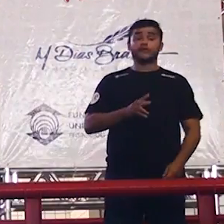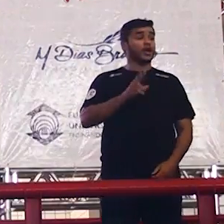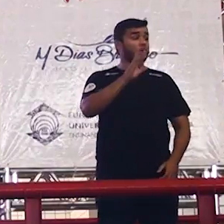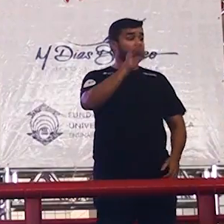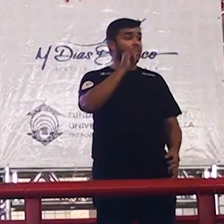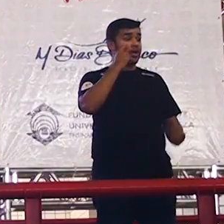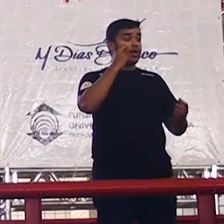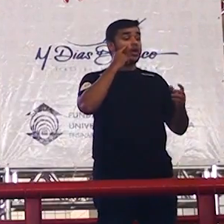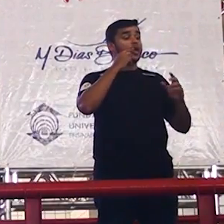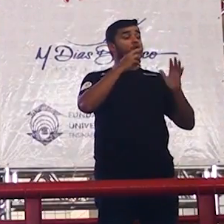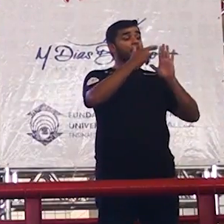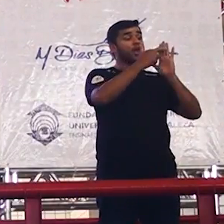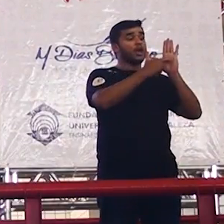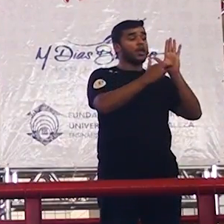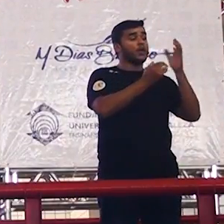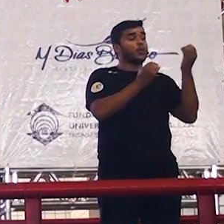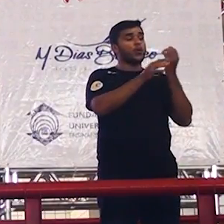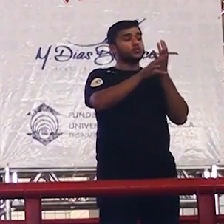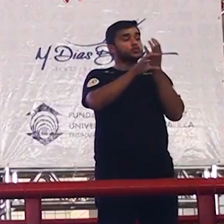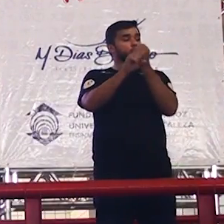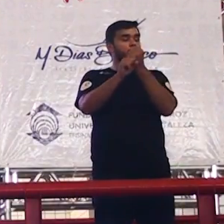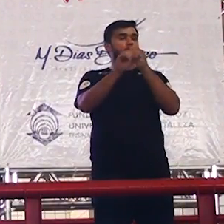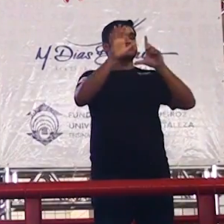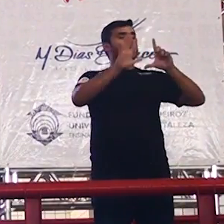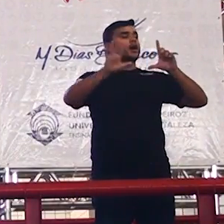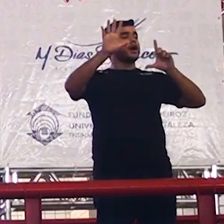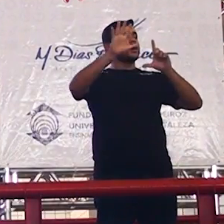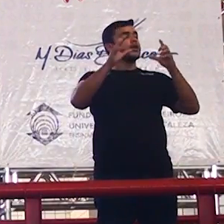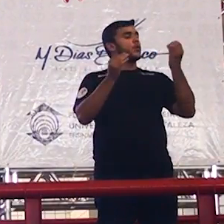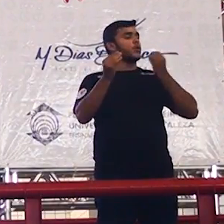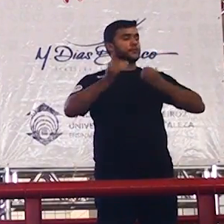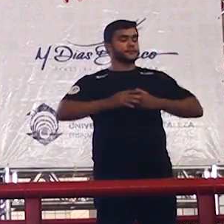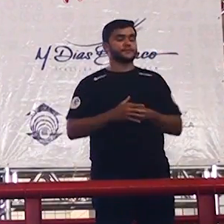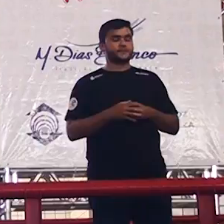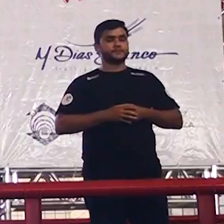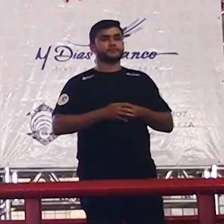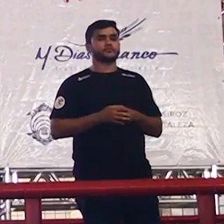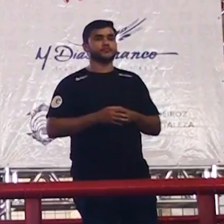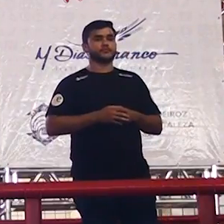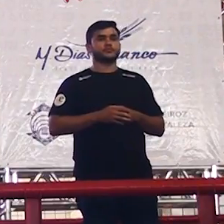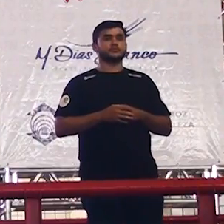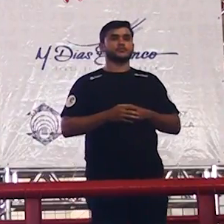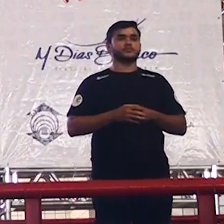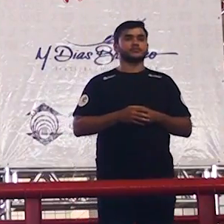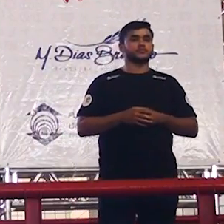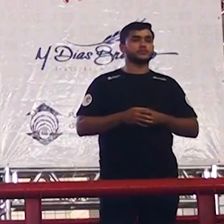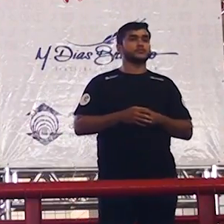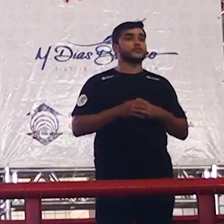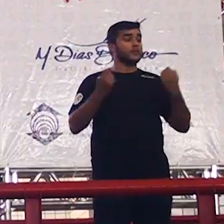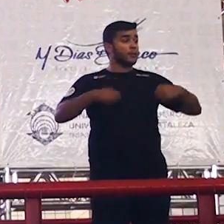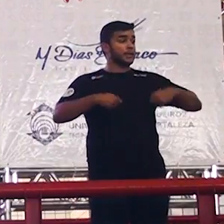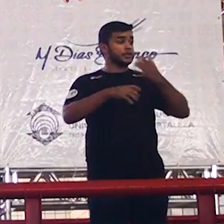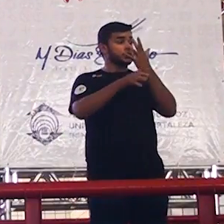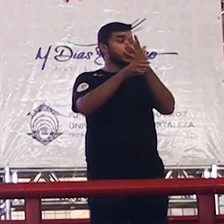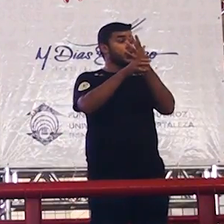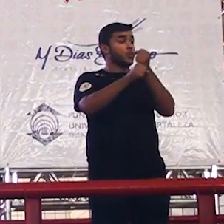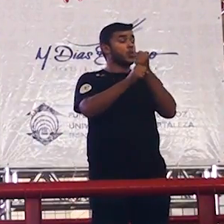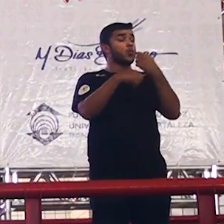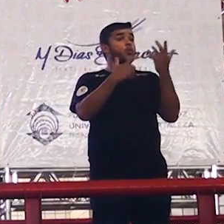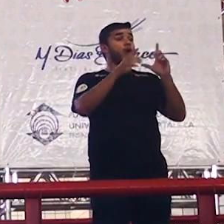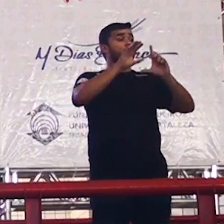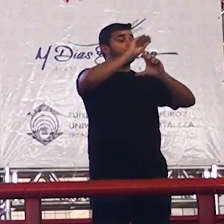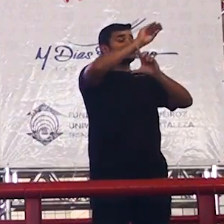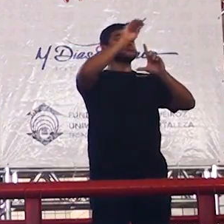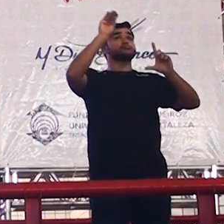aqui para poder calcular essa área. Primeira coisa, vou calcular qual é o